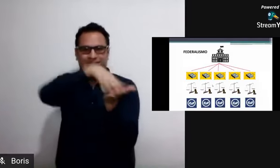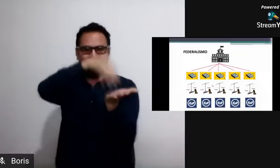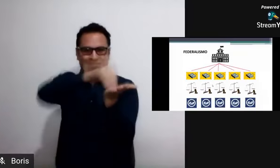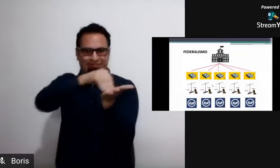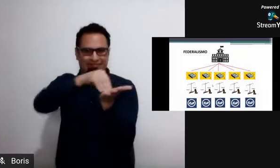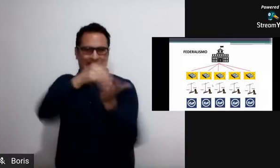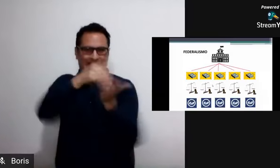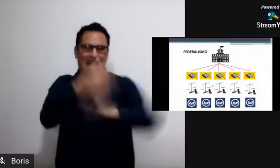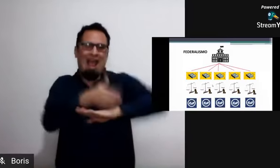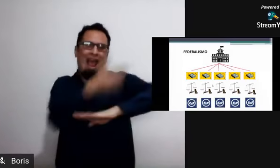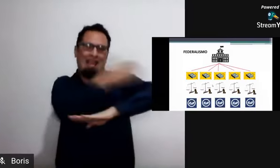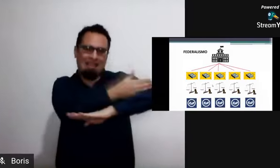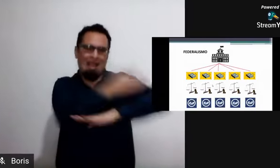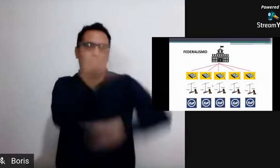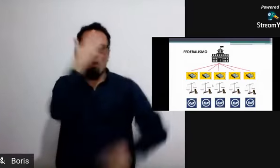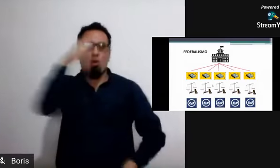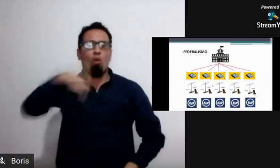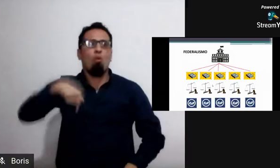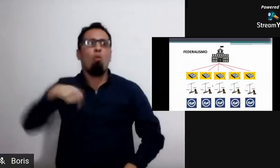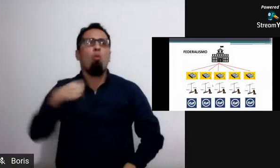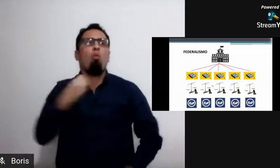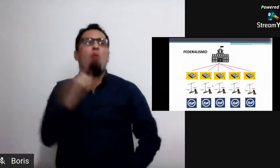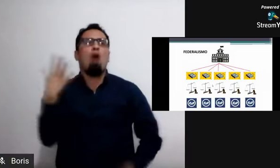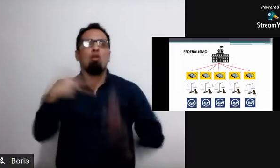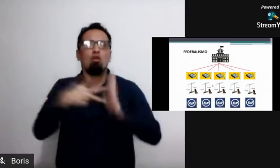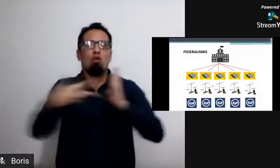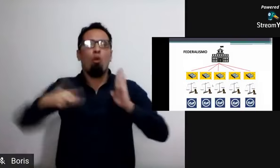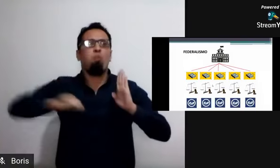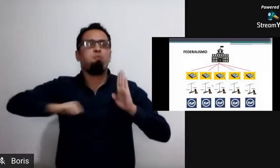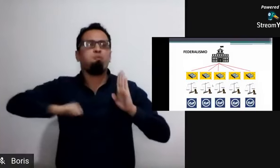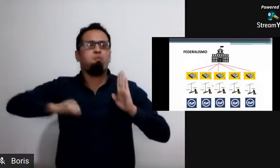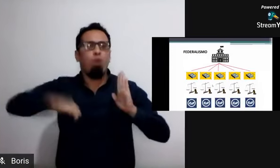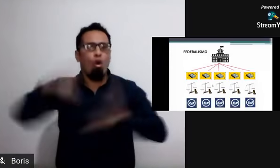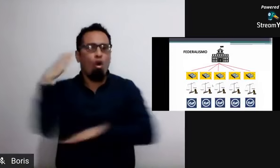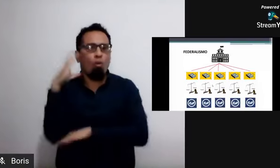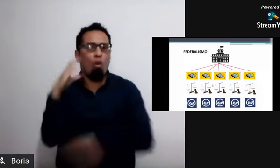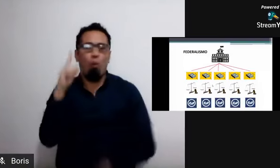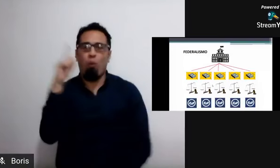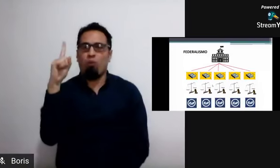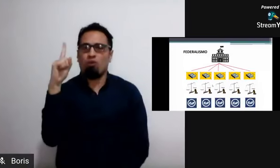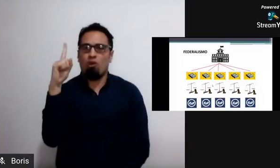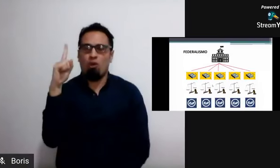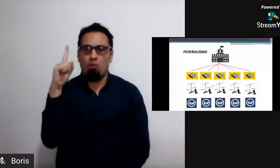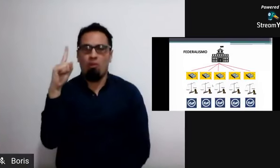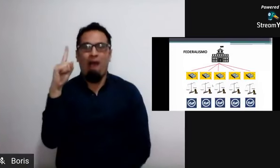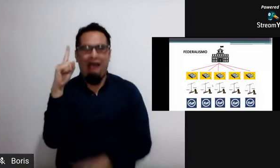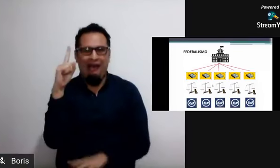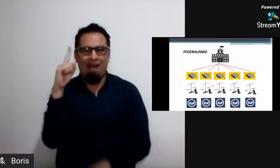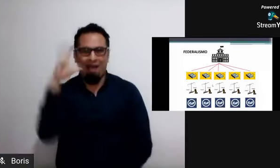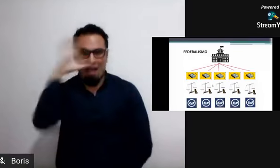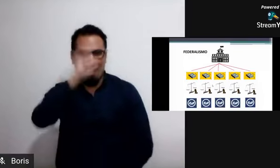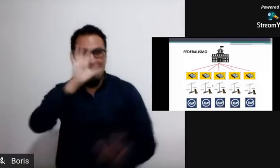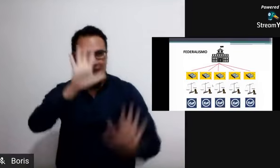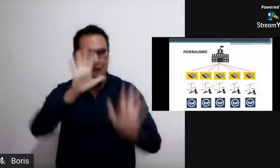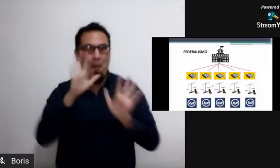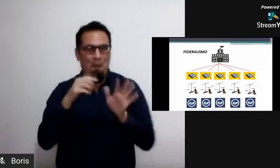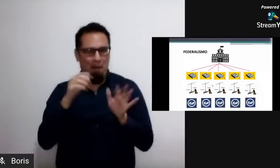hoy por hoy aquí en Colombia podríamos decir, con base en esa explicación anterior que yo acabo de dar, que en Colombia somos un